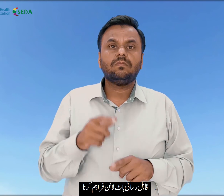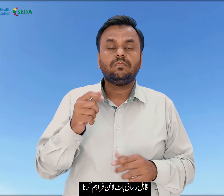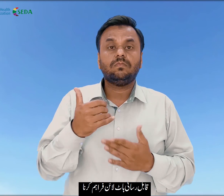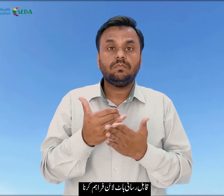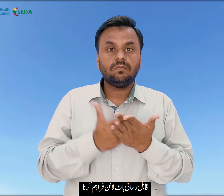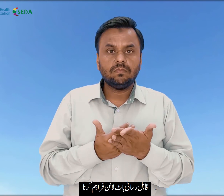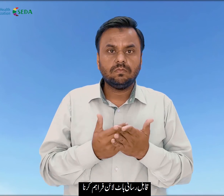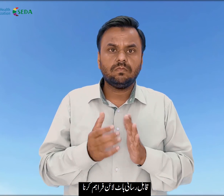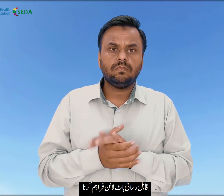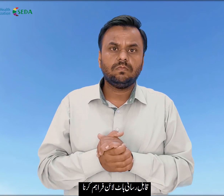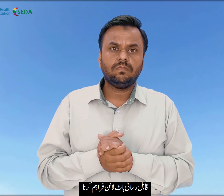لائن فراہم کرنا۔